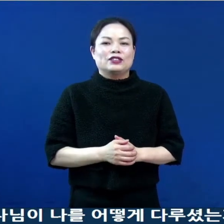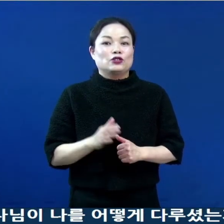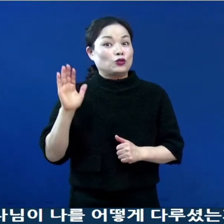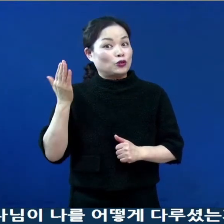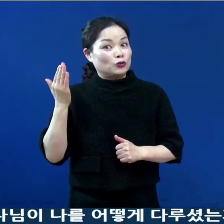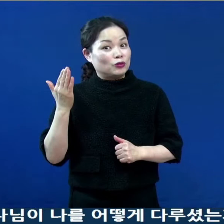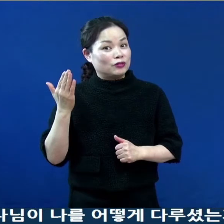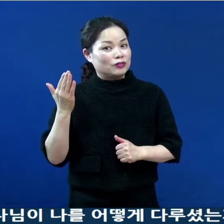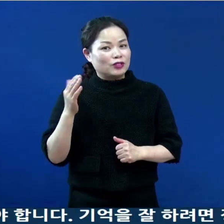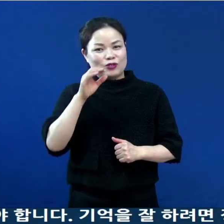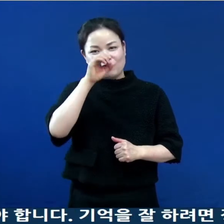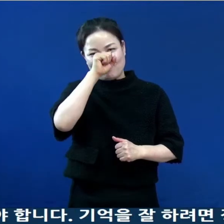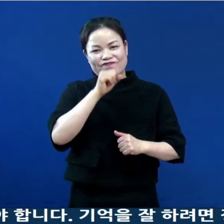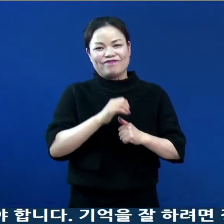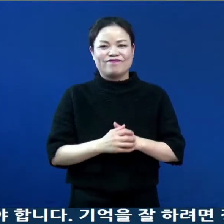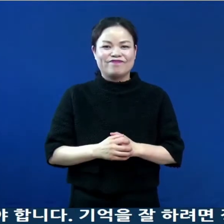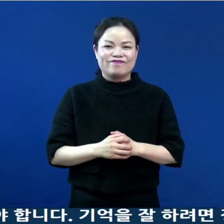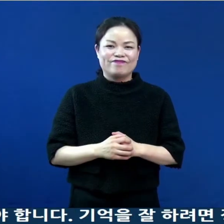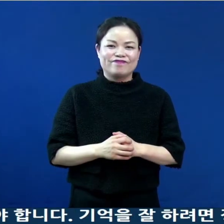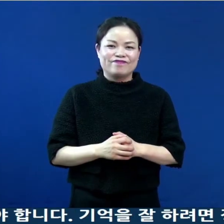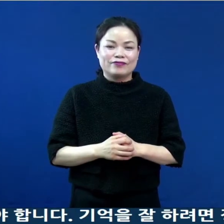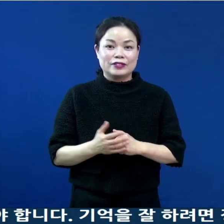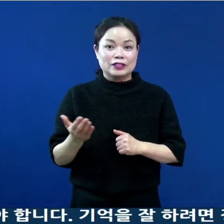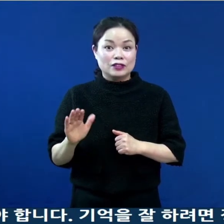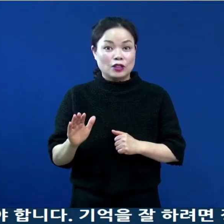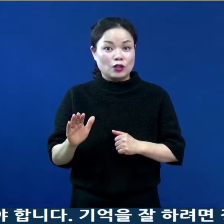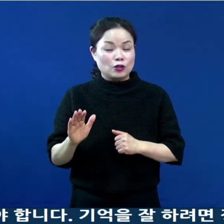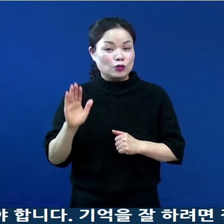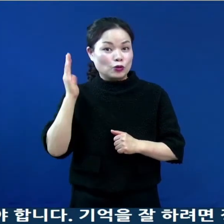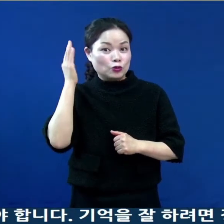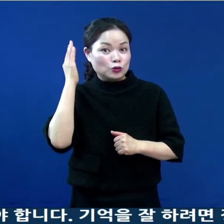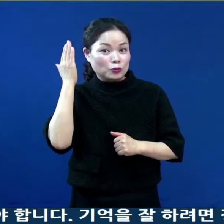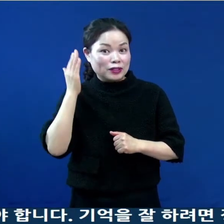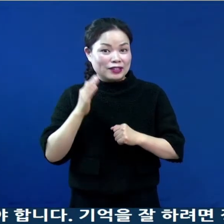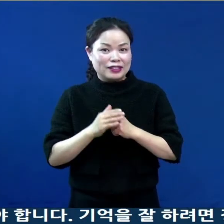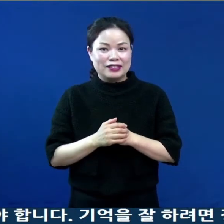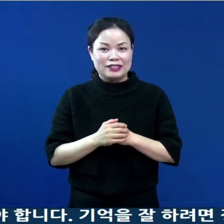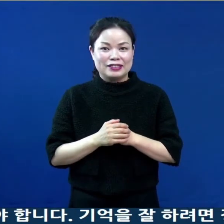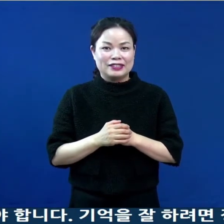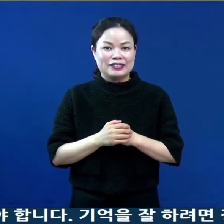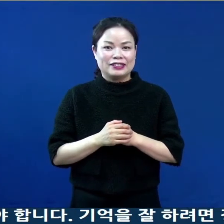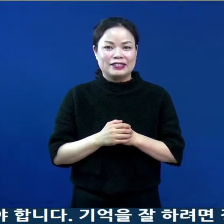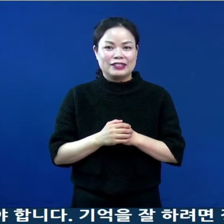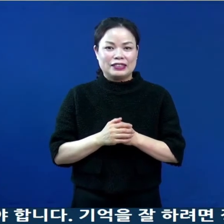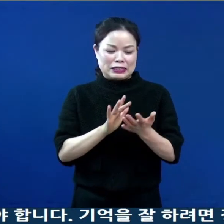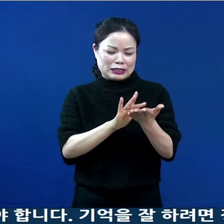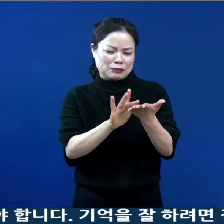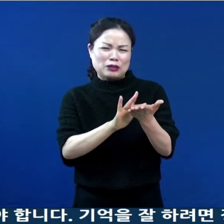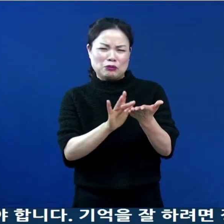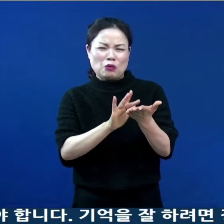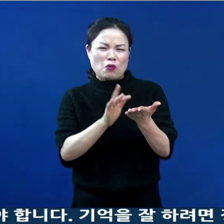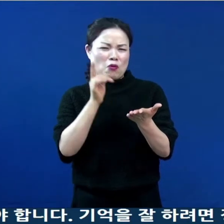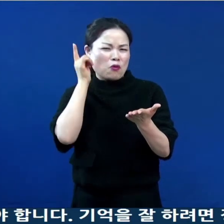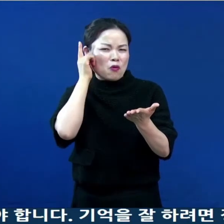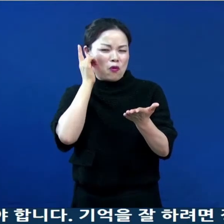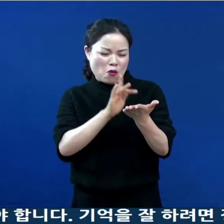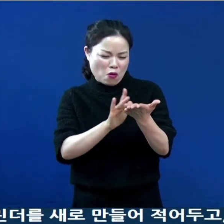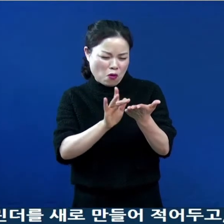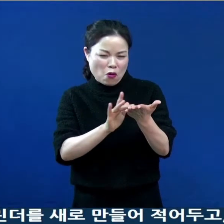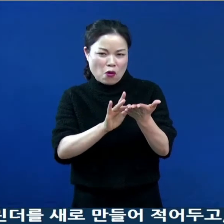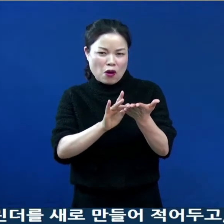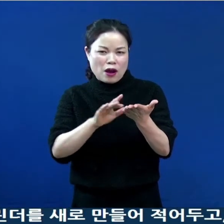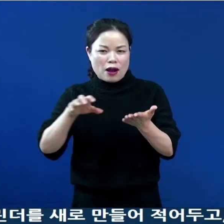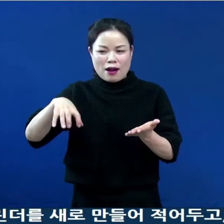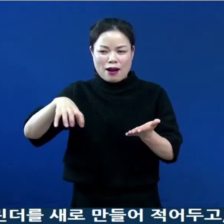요즘도 그렇게 하는 것 좋습니다. 그런데 요즘에는 그 스마트폰이 많이 도와주죠.